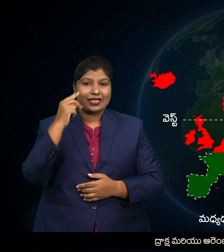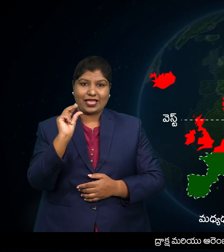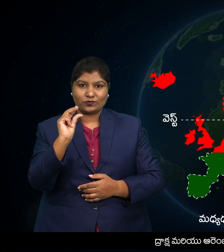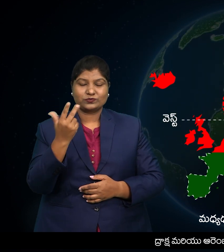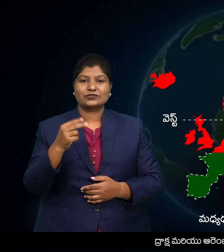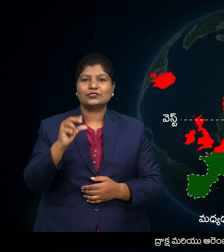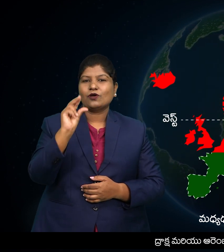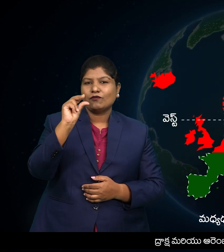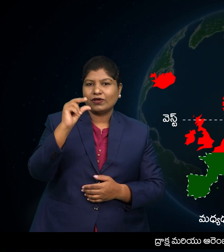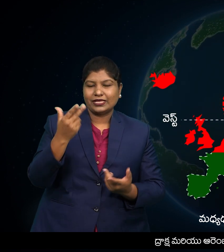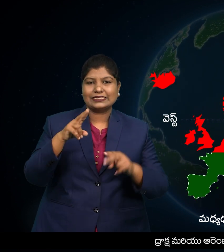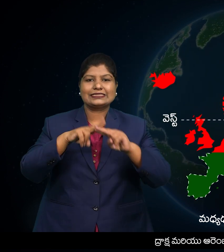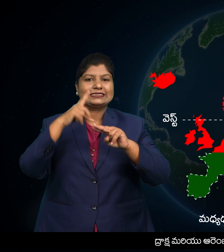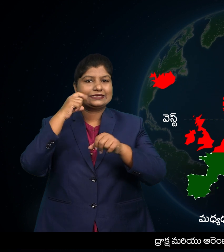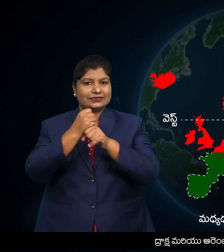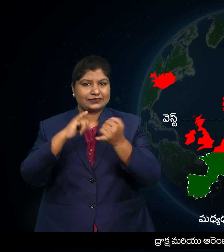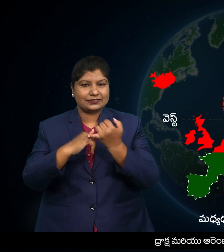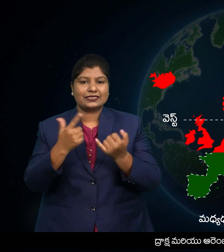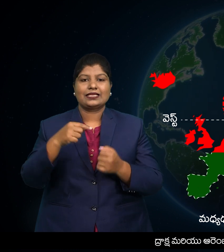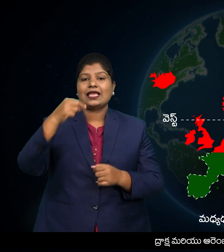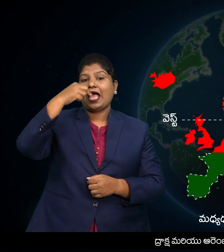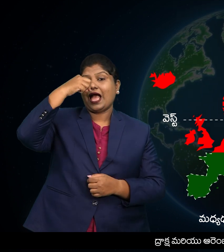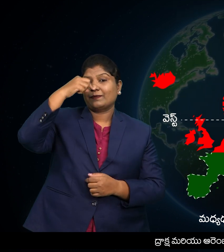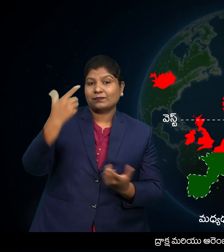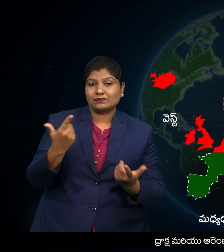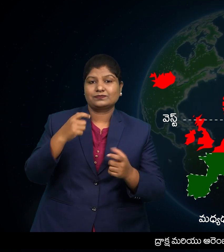ద్రాక్ష మరియు ఆరెంజ్ పళ్ల పంటలకు చాలా అనుకూలం.